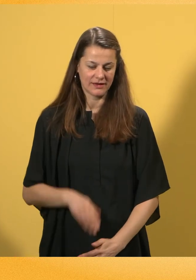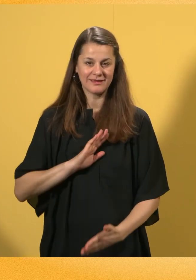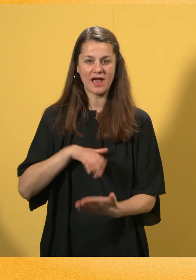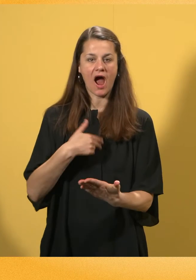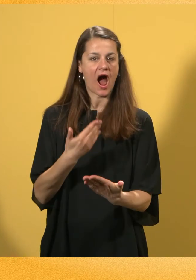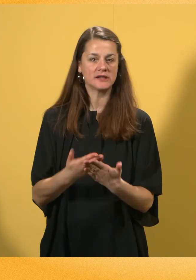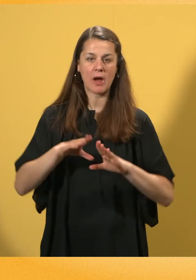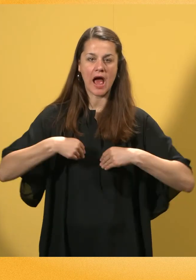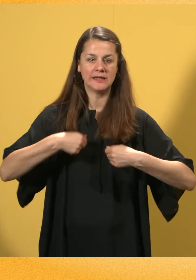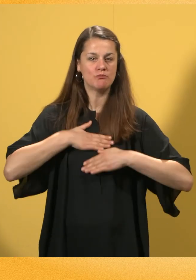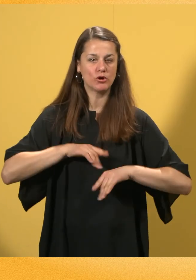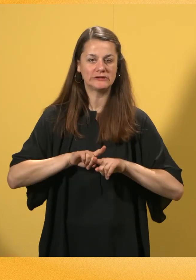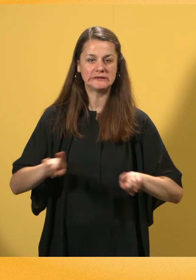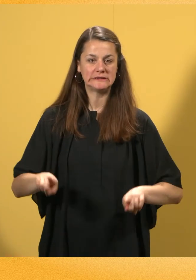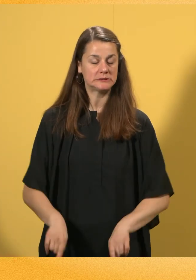Angebot nicht an.